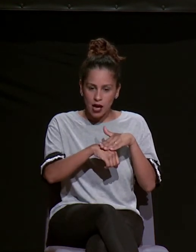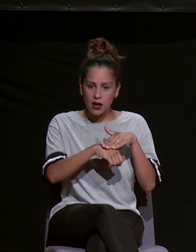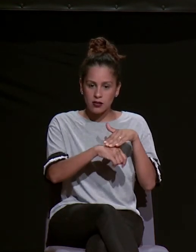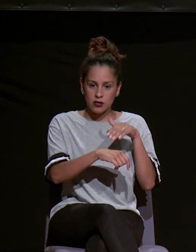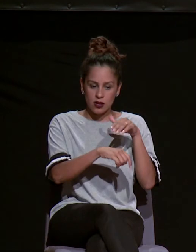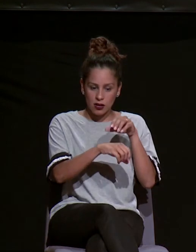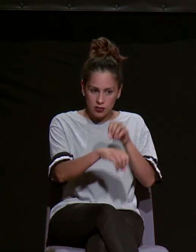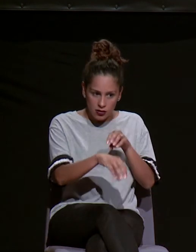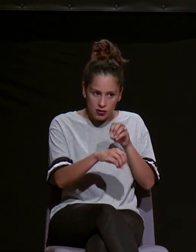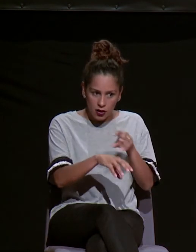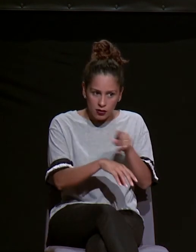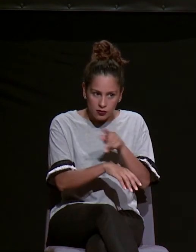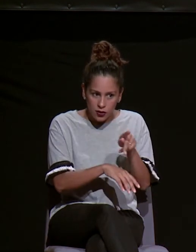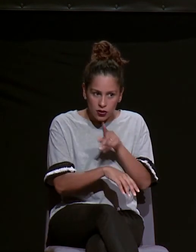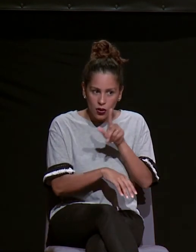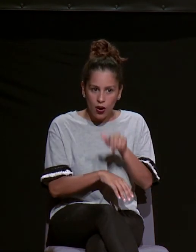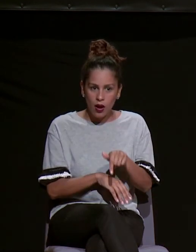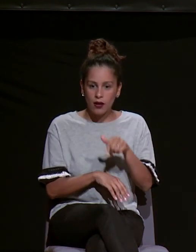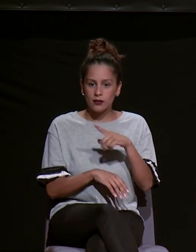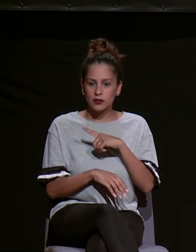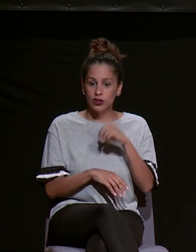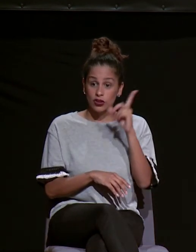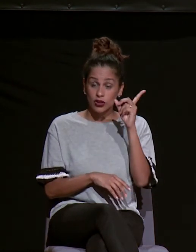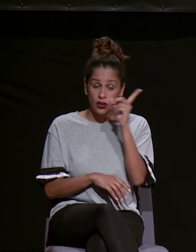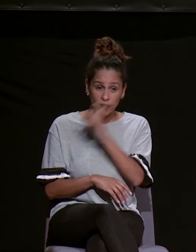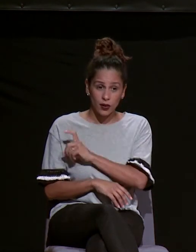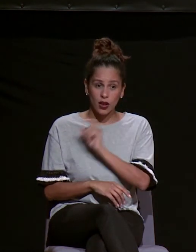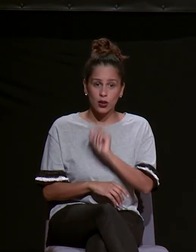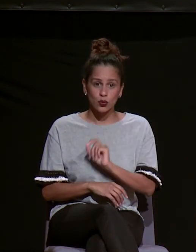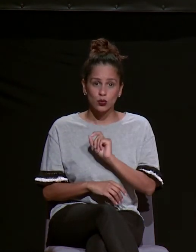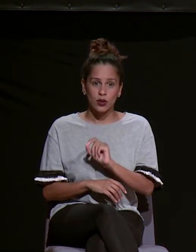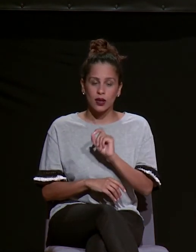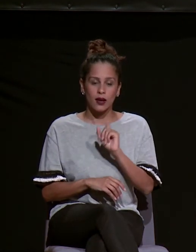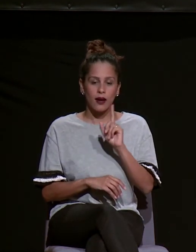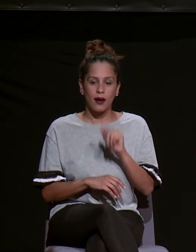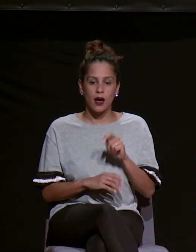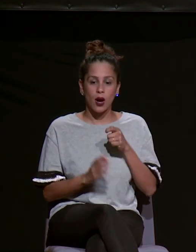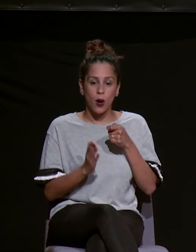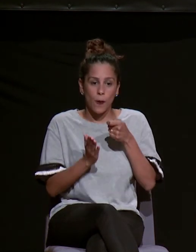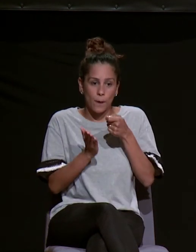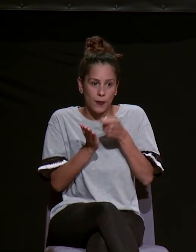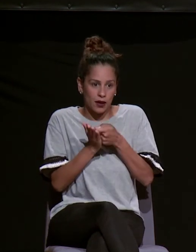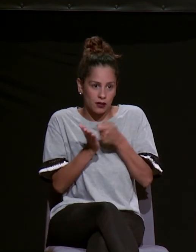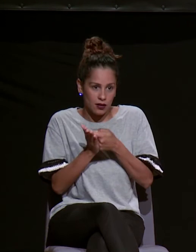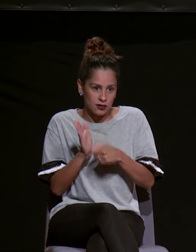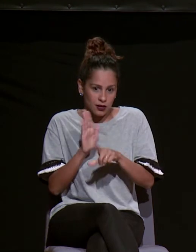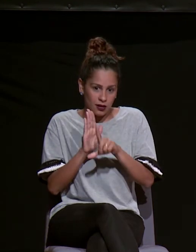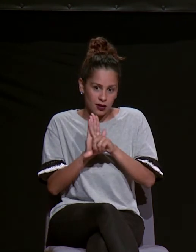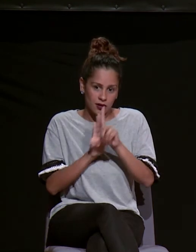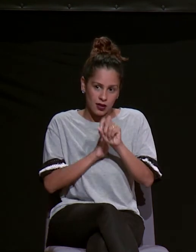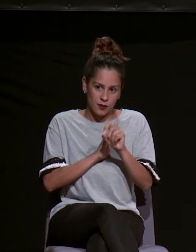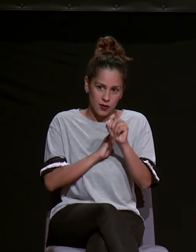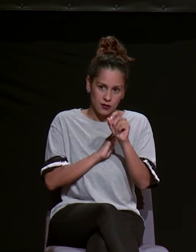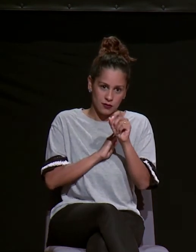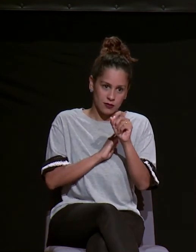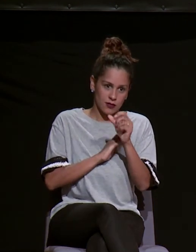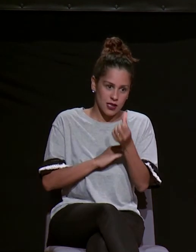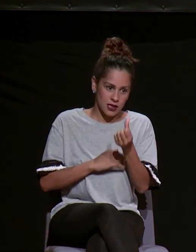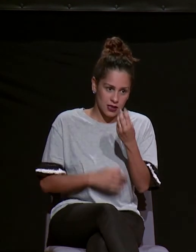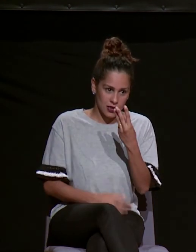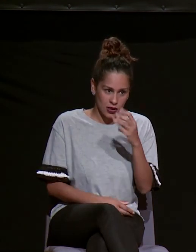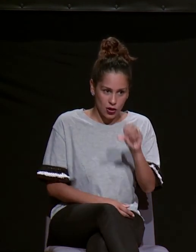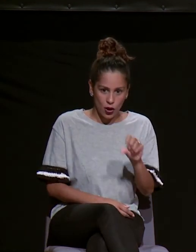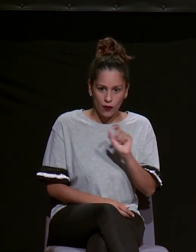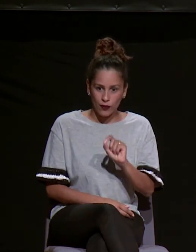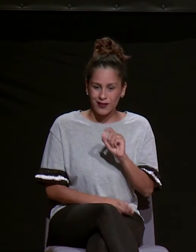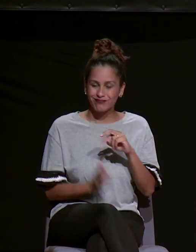por exemplo, esses sugeridos não, né? Colocados como obrigatoriedade com a Lei 10.639, é de que supostamente haveria